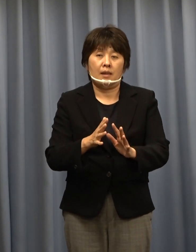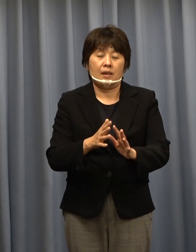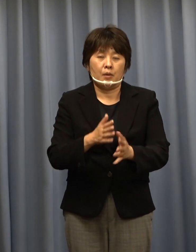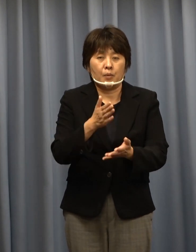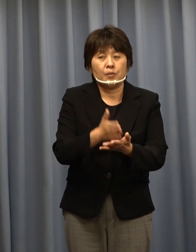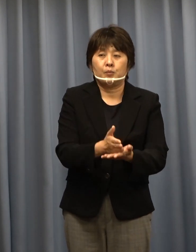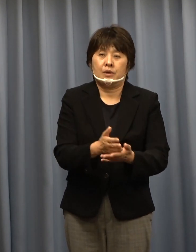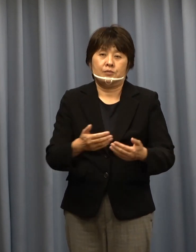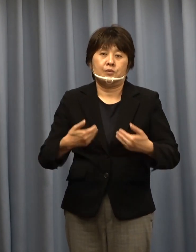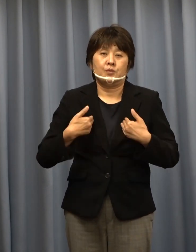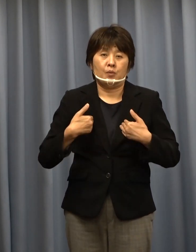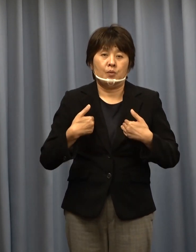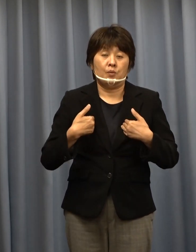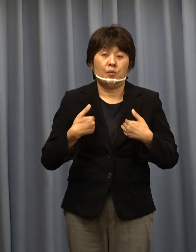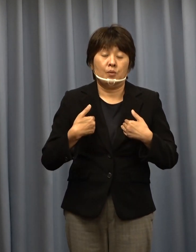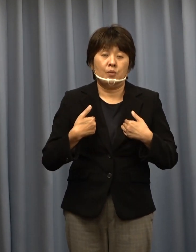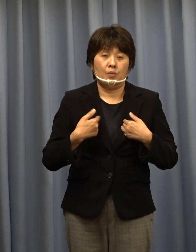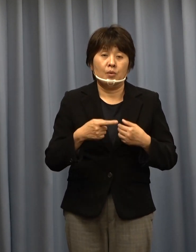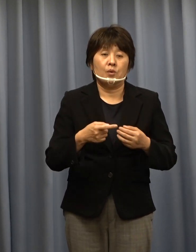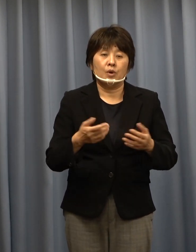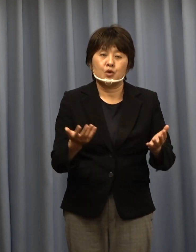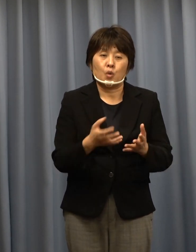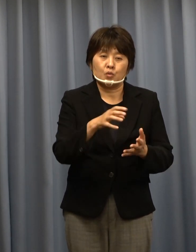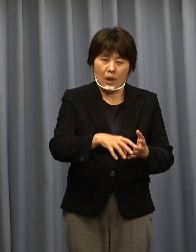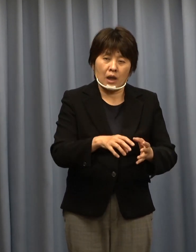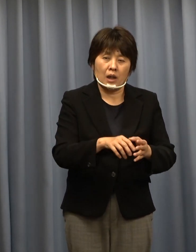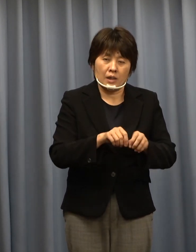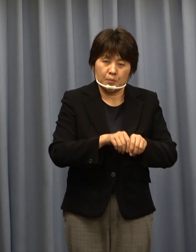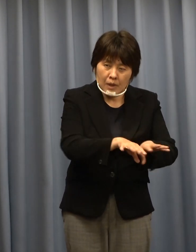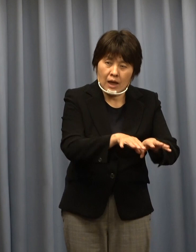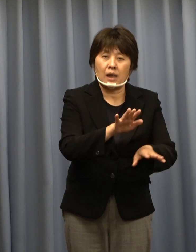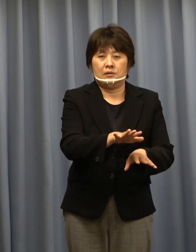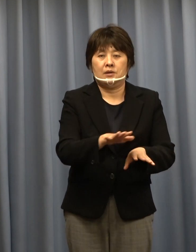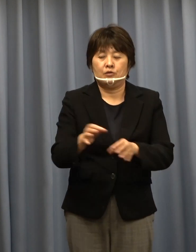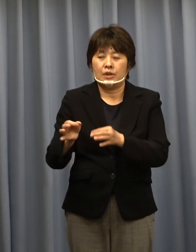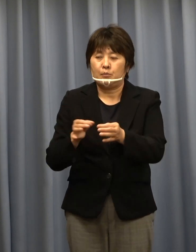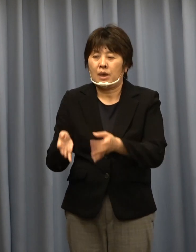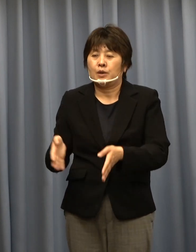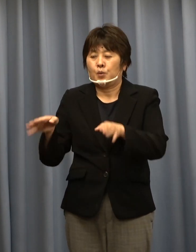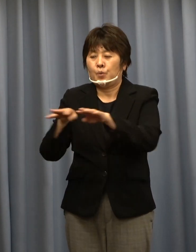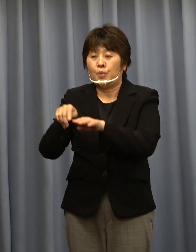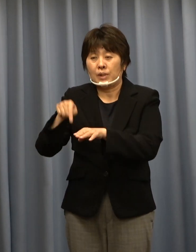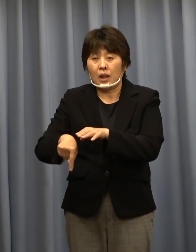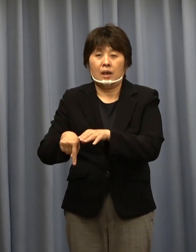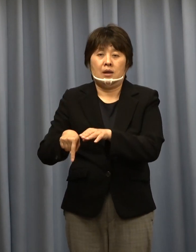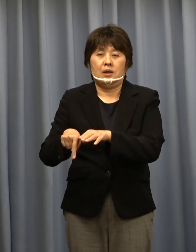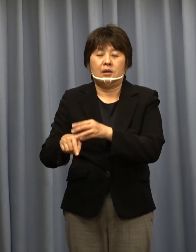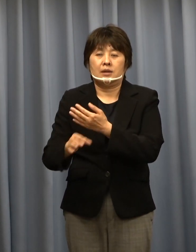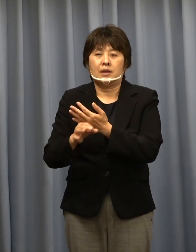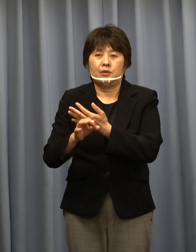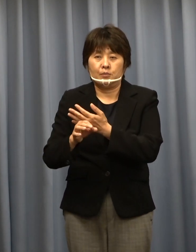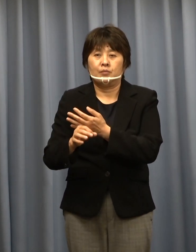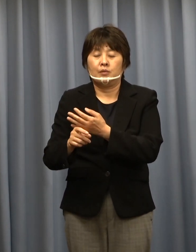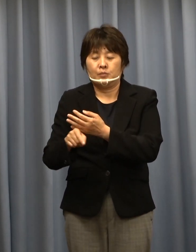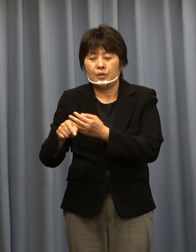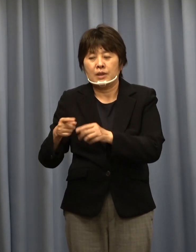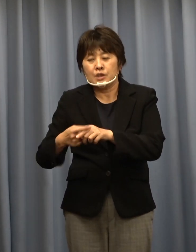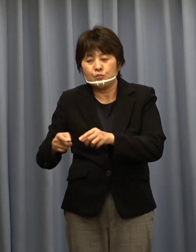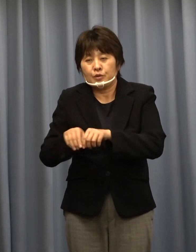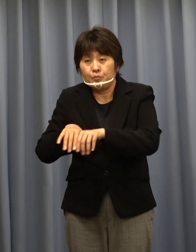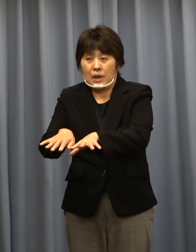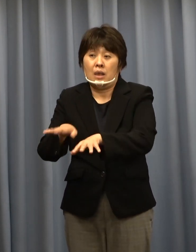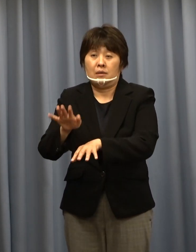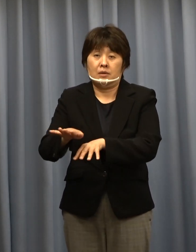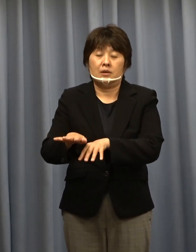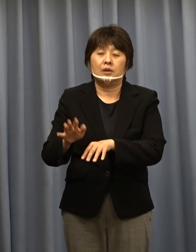措置として、つまりどこどこの職場のクラスターだとか、どこどこのデパートの中の例えばアテションだとか、そういった話ではな